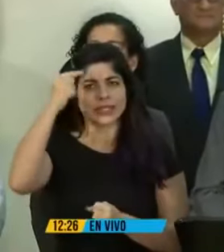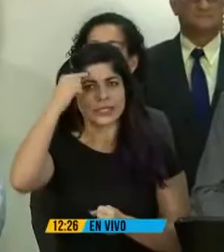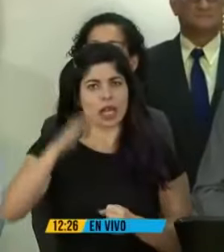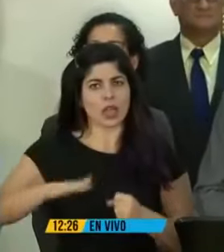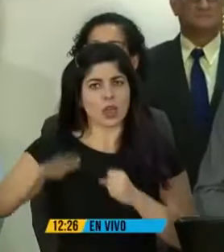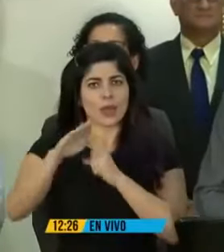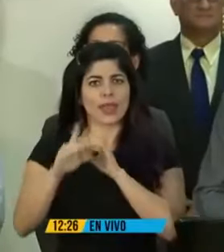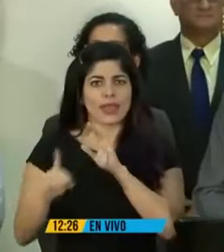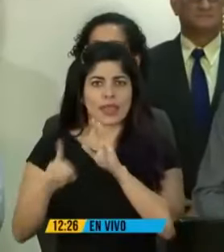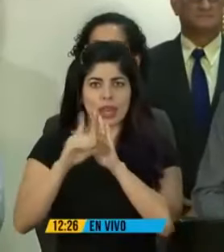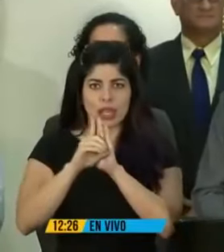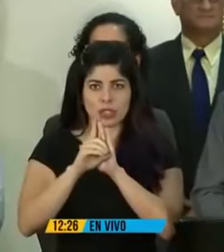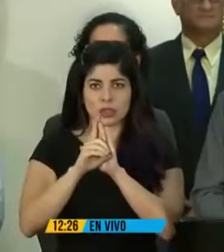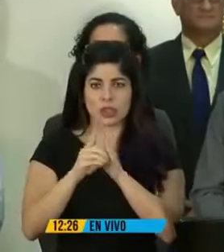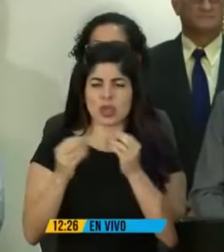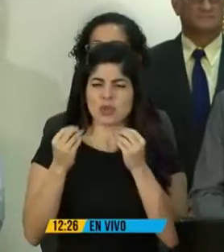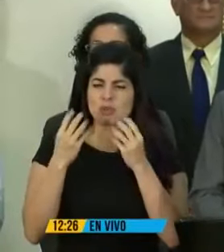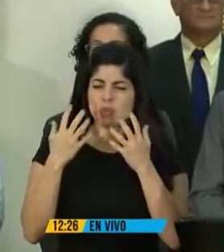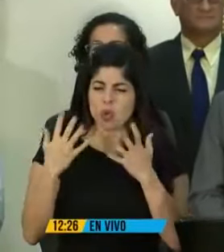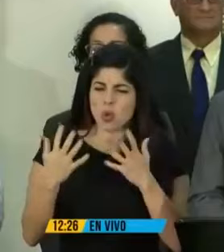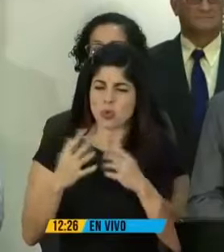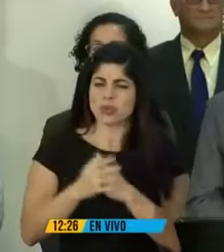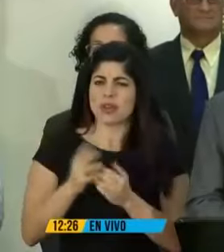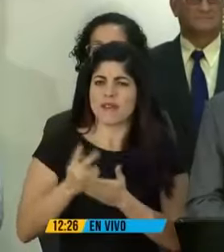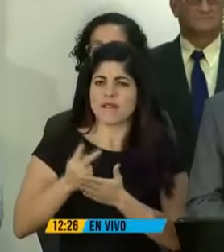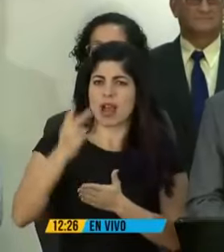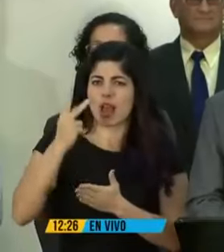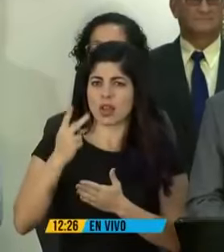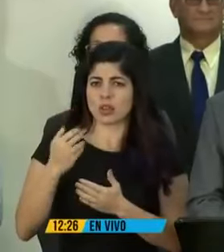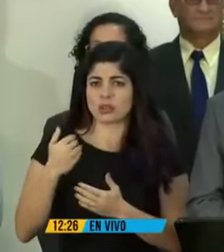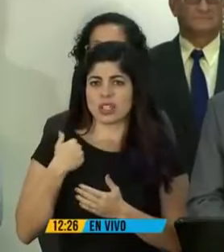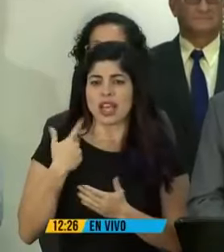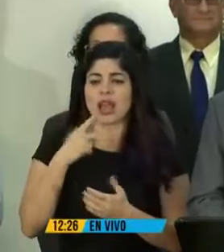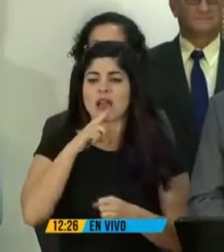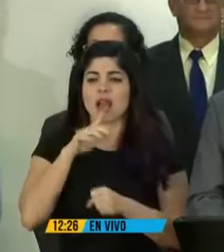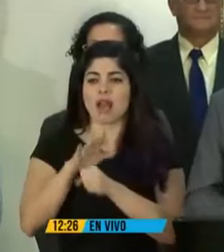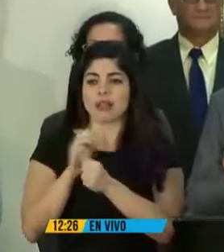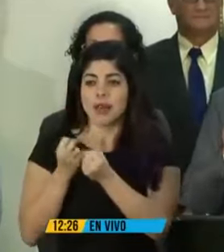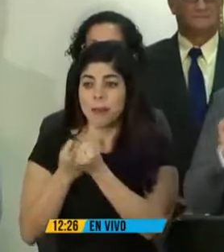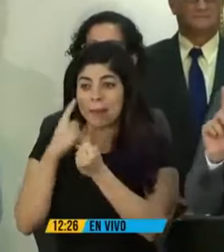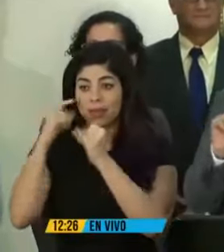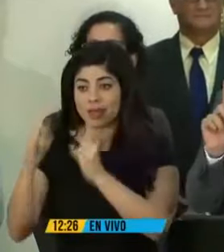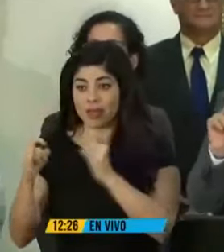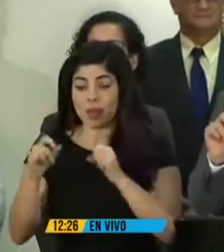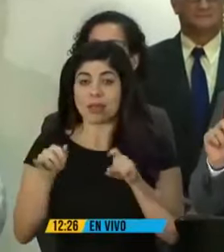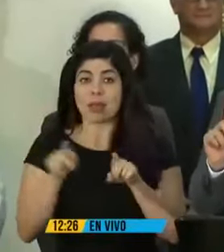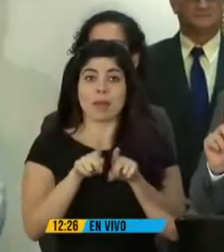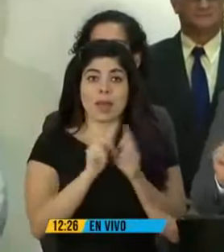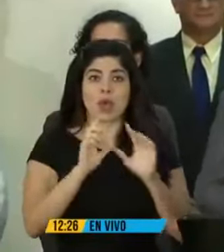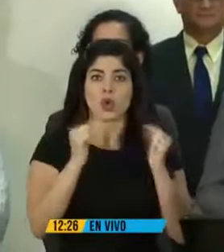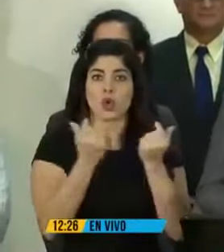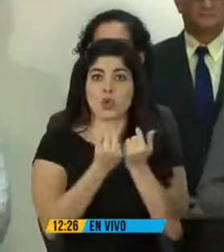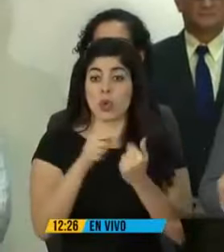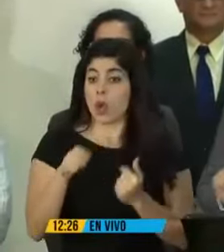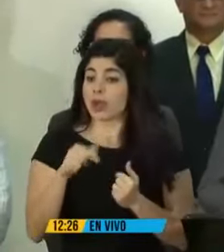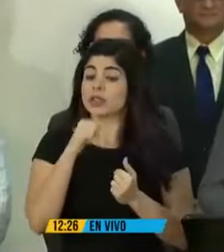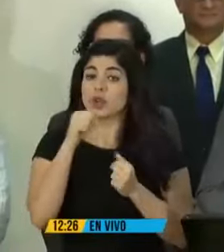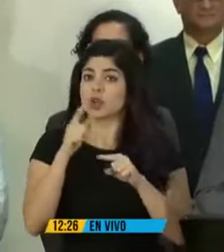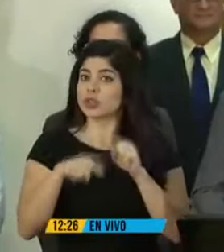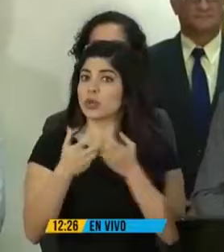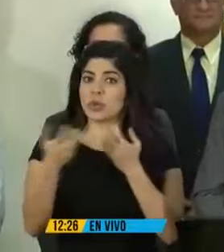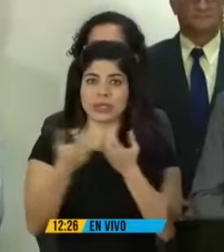y de sus múltiples y valiosas garantías individuales y colectivas, que no son divisibles ni